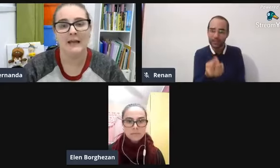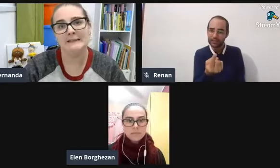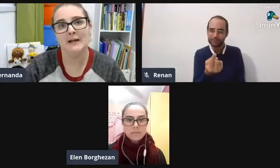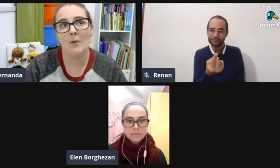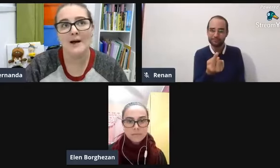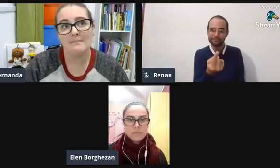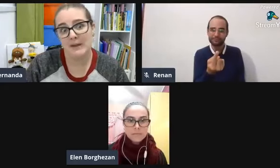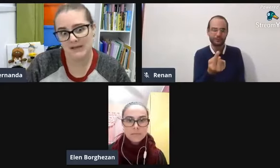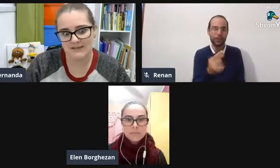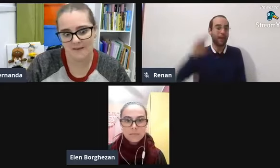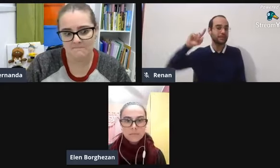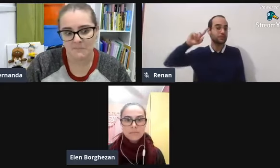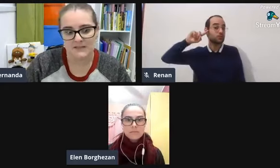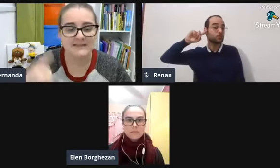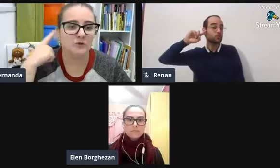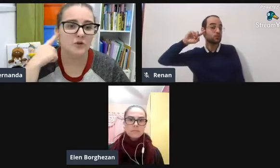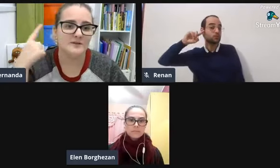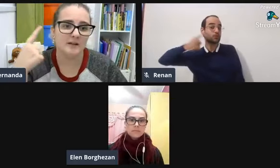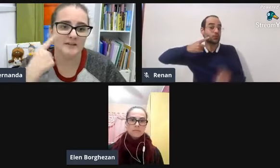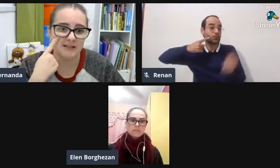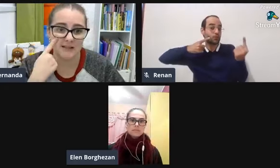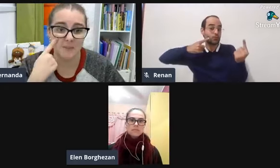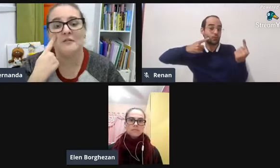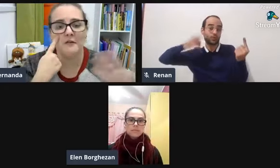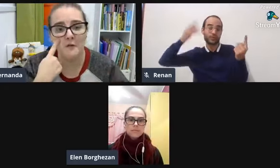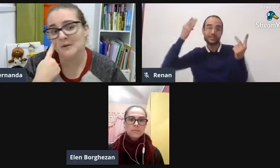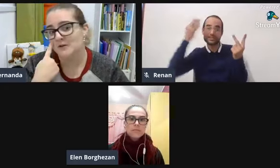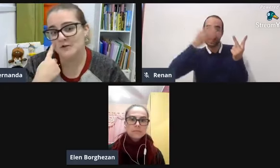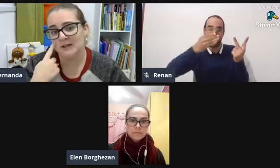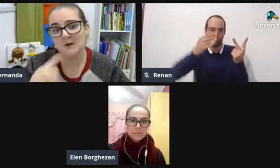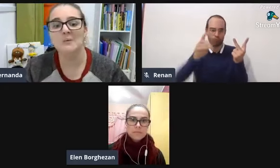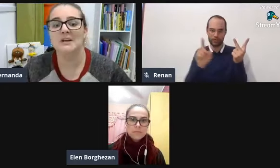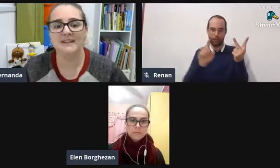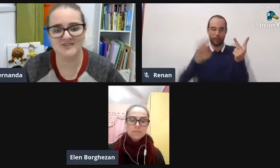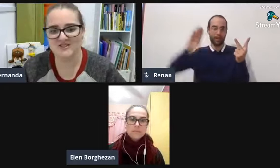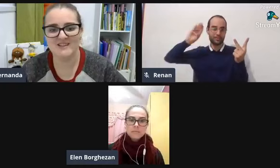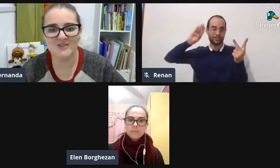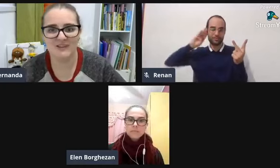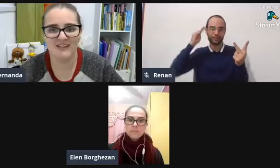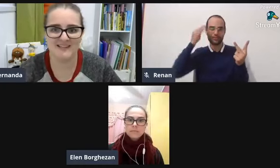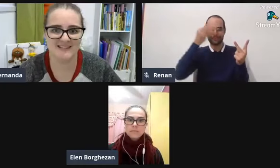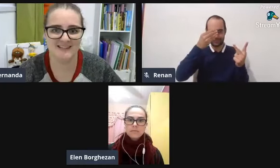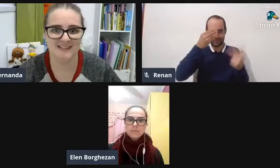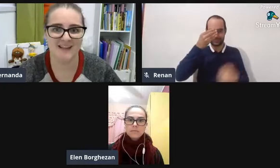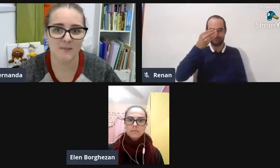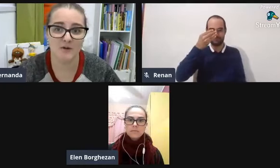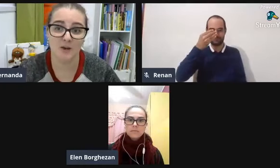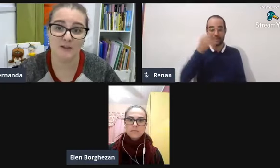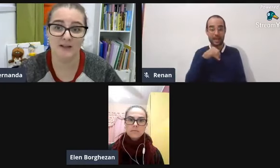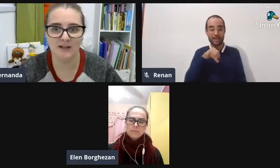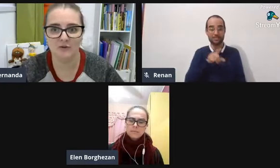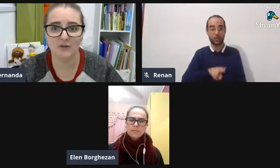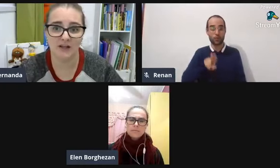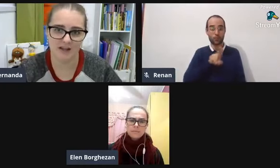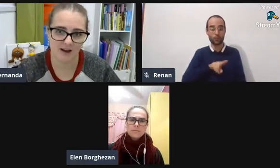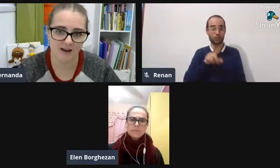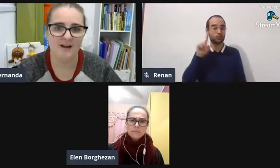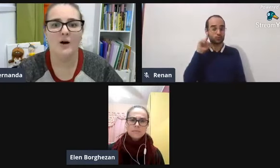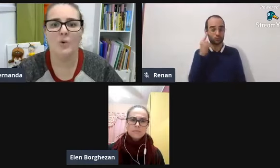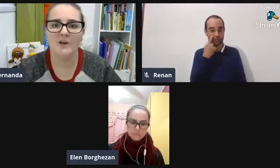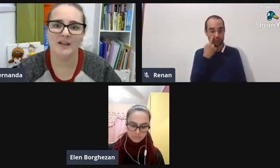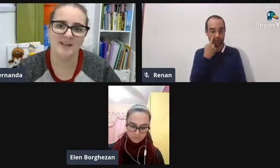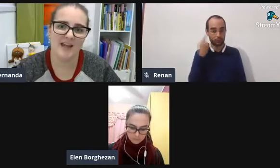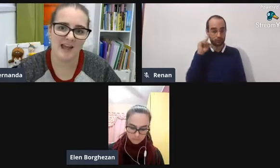aí. Então, pensa, se eu estou usando esse aqui, provavelmente eu sou da comunidade da surdez, né? Porque eu entendo